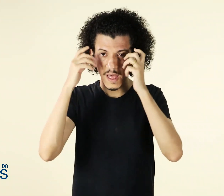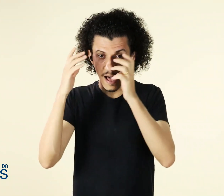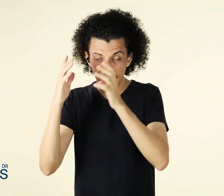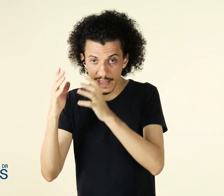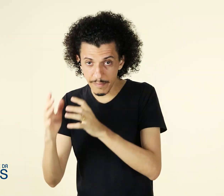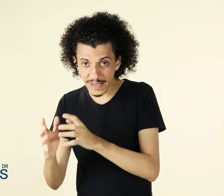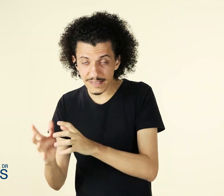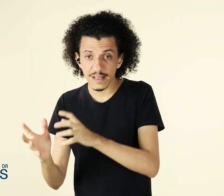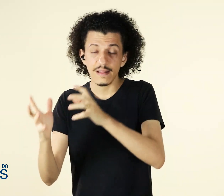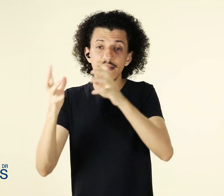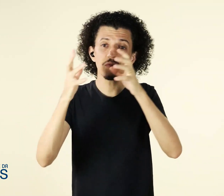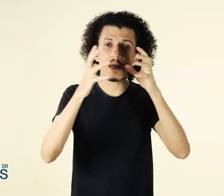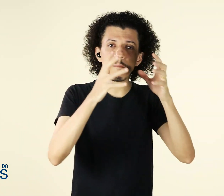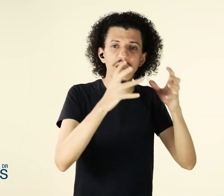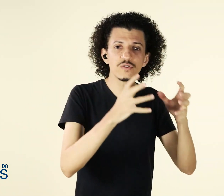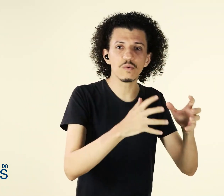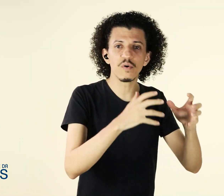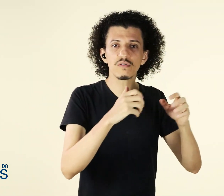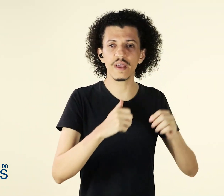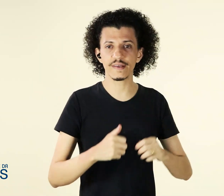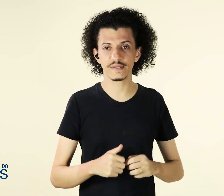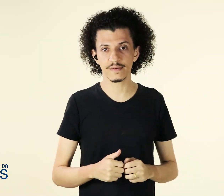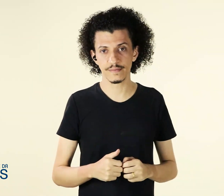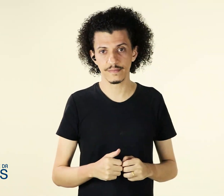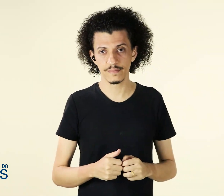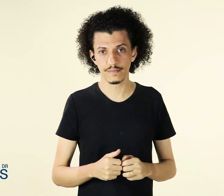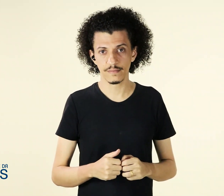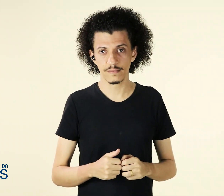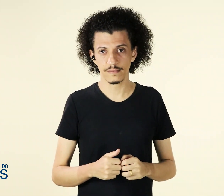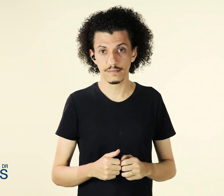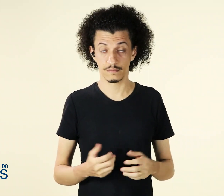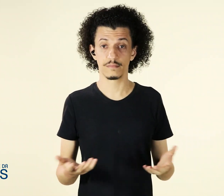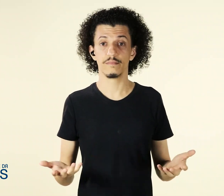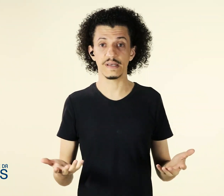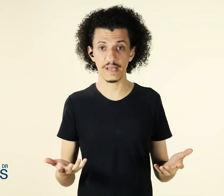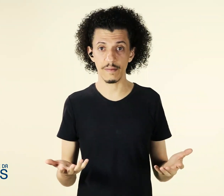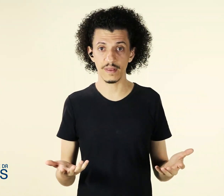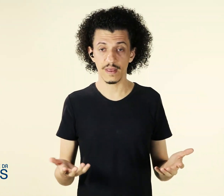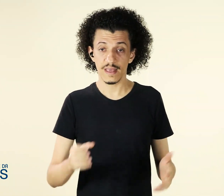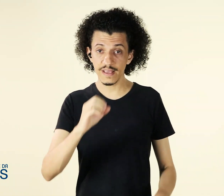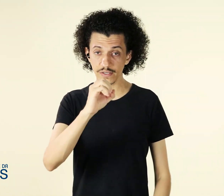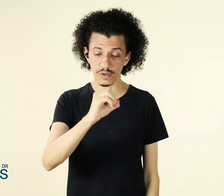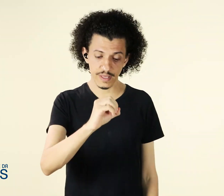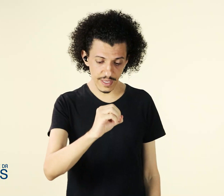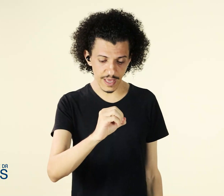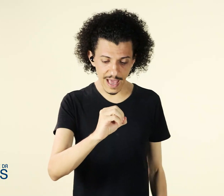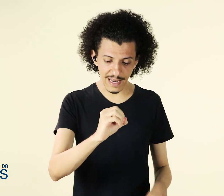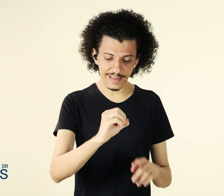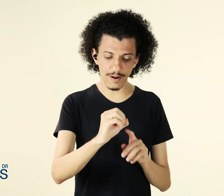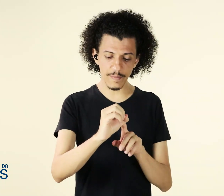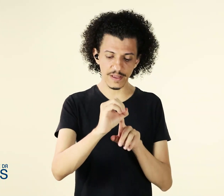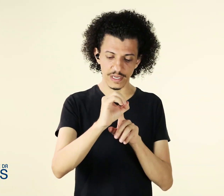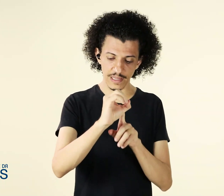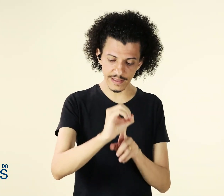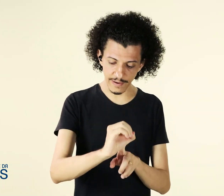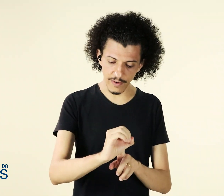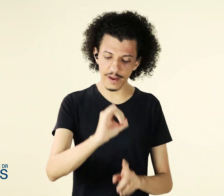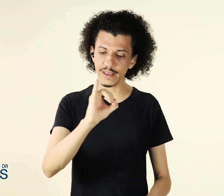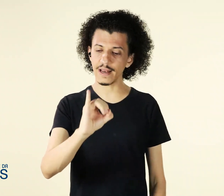A Libras não depende do português. Percebe? E isso aqui é literalmente a letra O e a